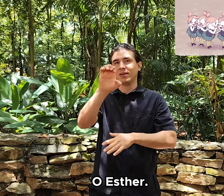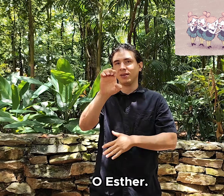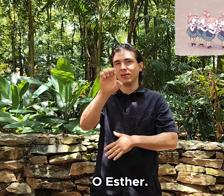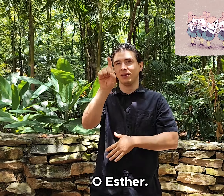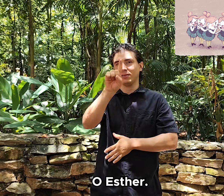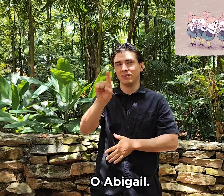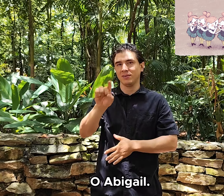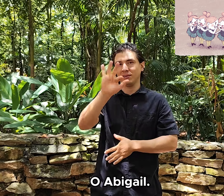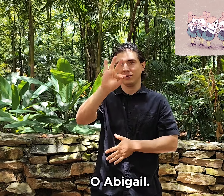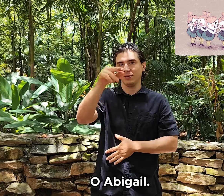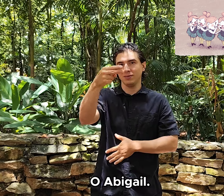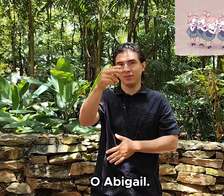Esther o Abigail.